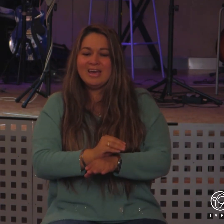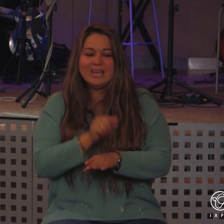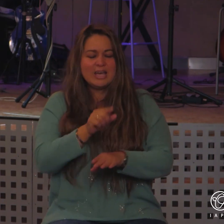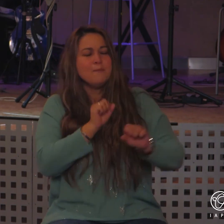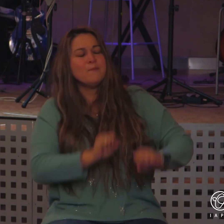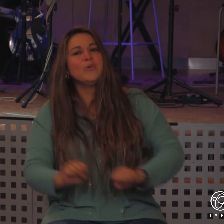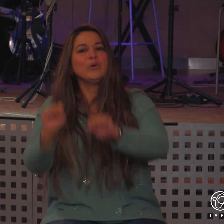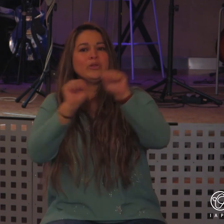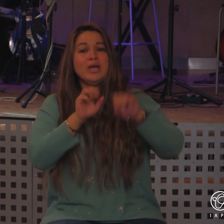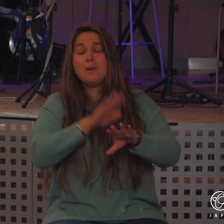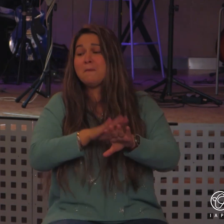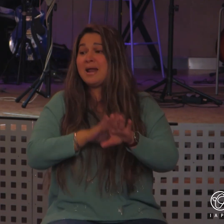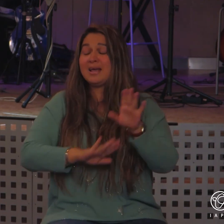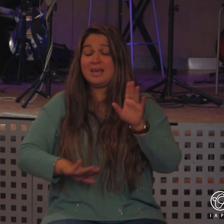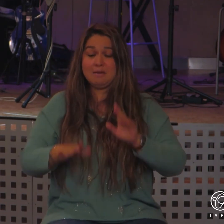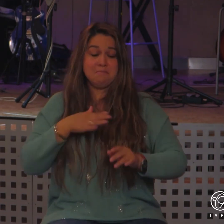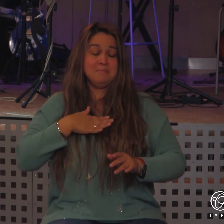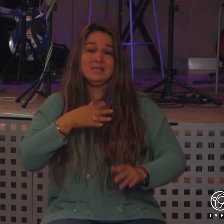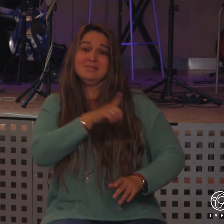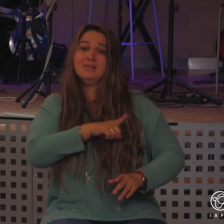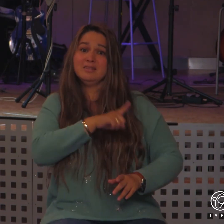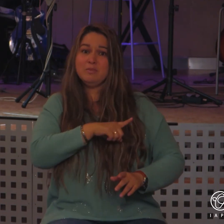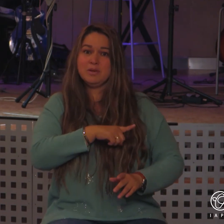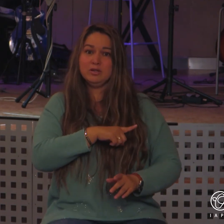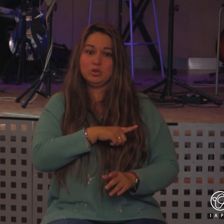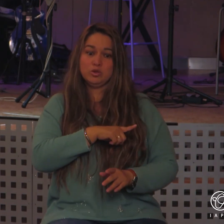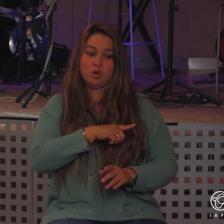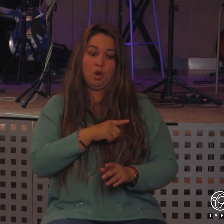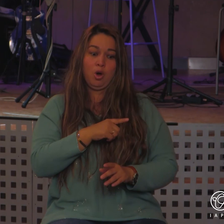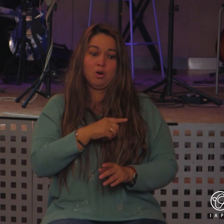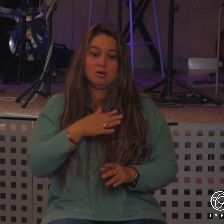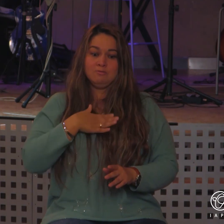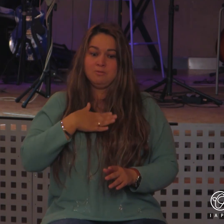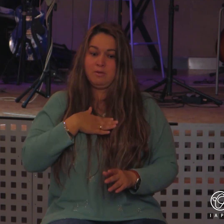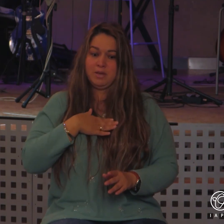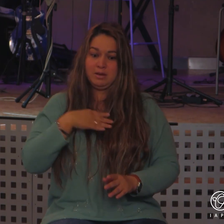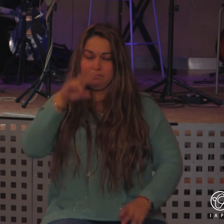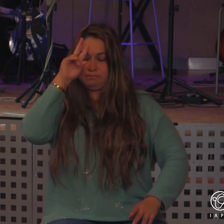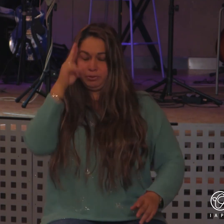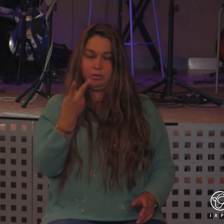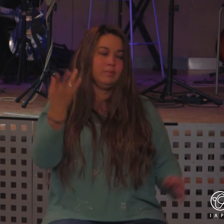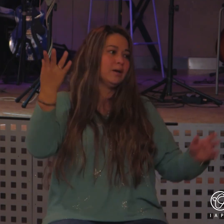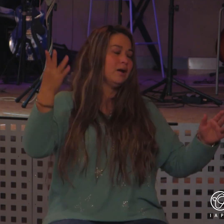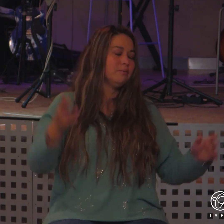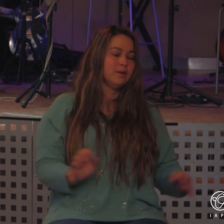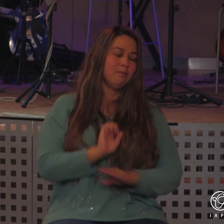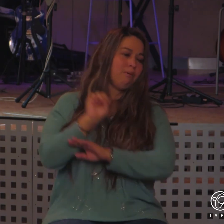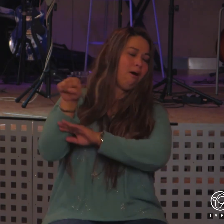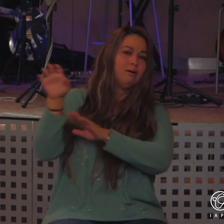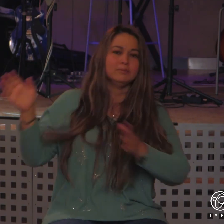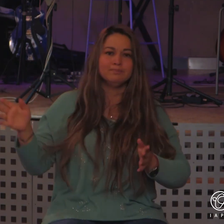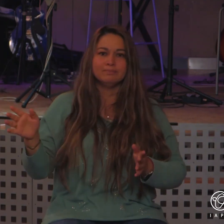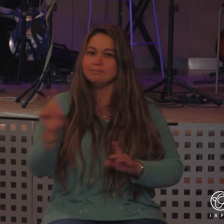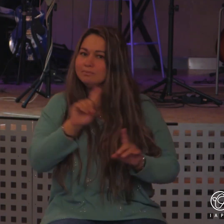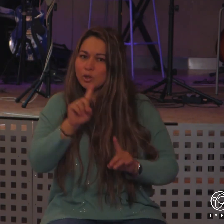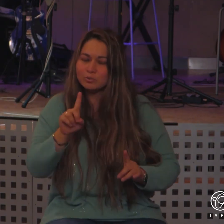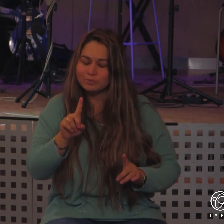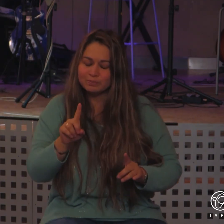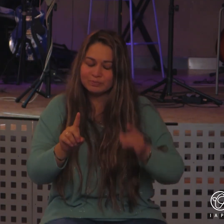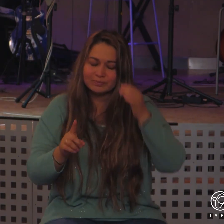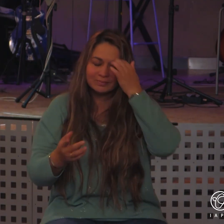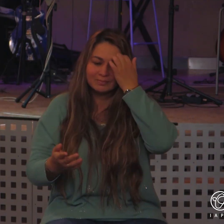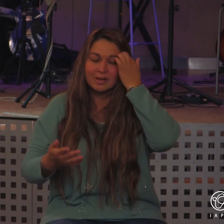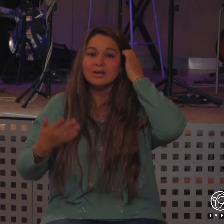mía. No va a dejar que mi sentimiento al final prospere y me convierta en decir, pues es verdad que esto es cierto. No lo va a